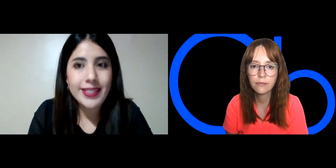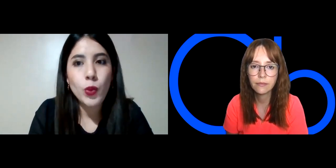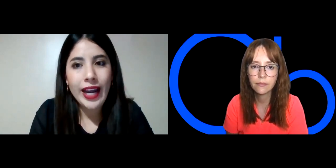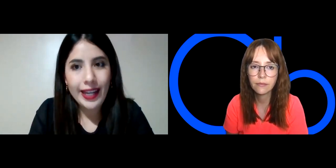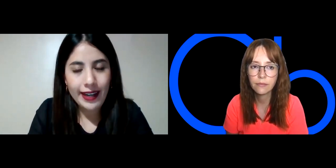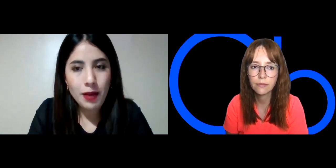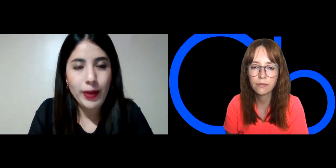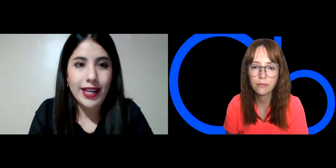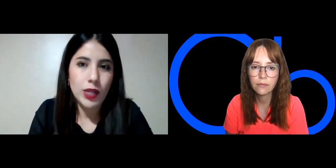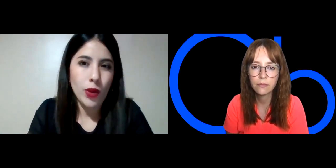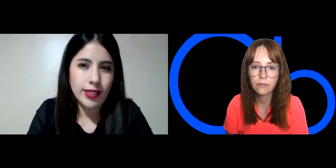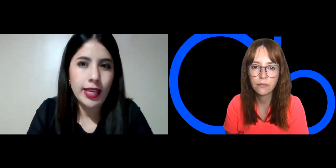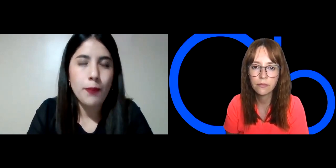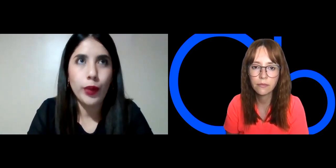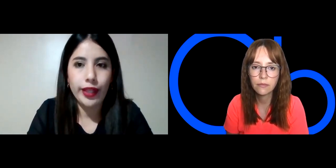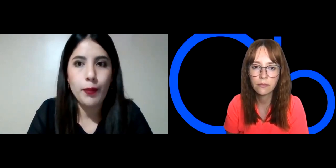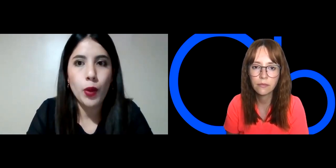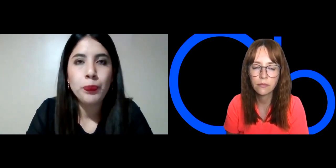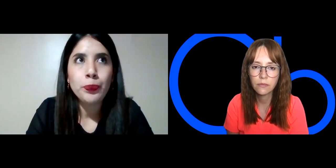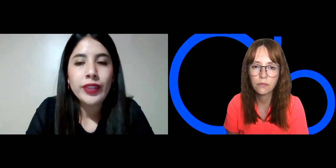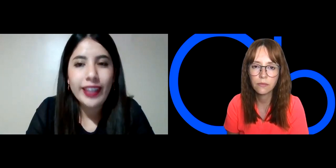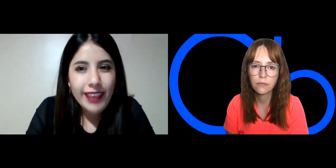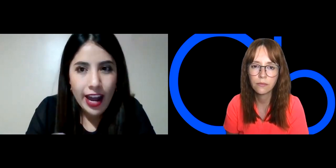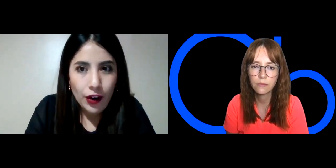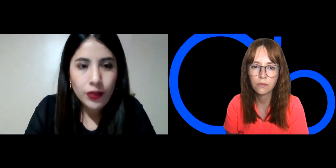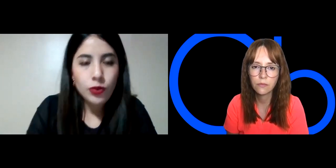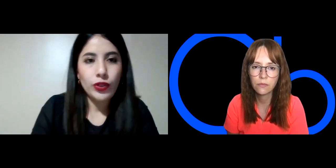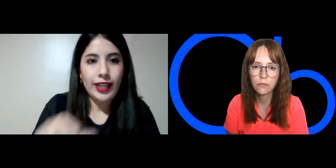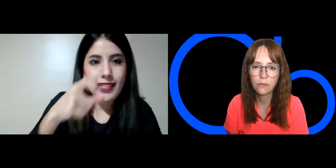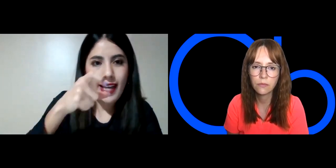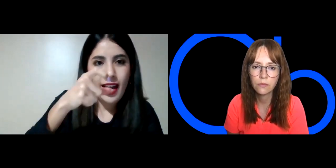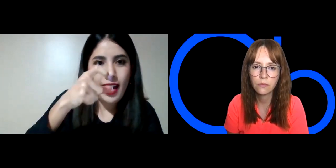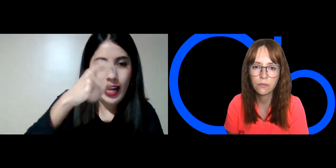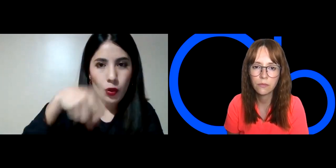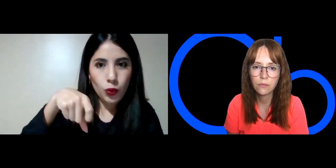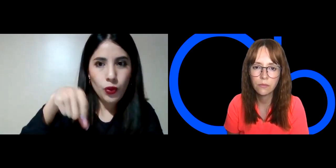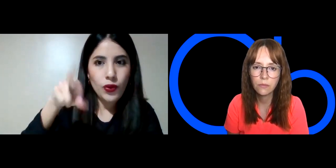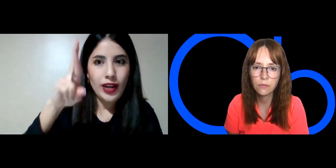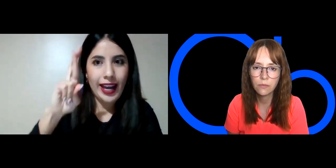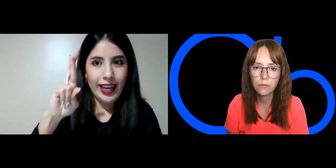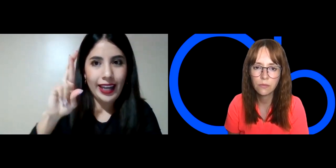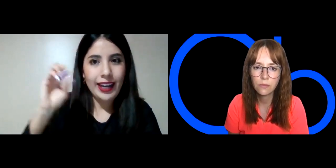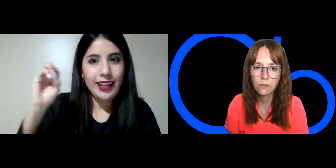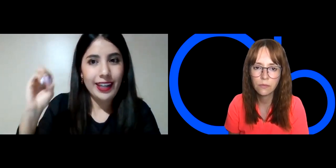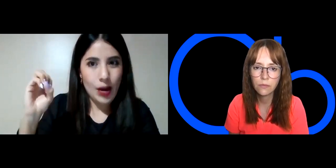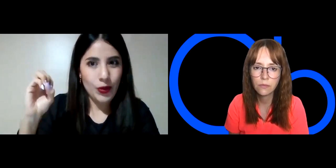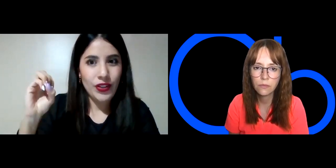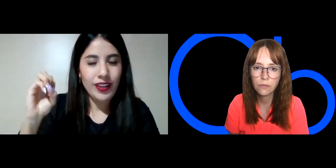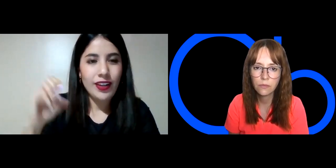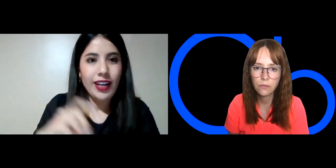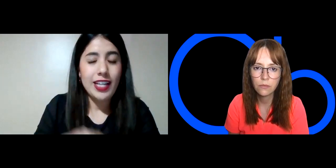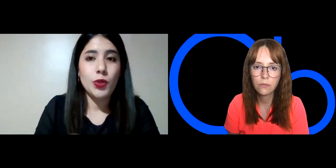más de una letra para hacer una seña. Por ejemplo, Quintana Roo utiliza la Q, la R y la